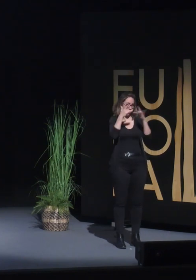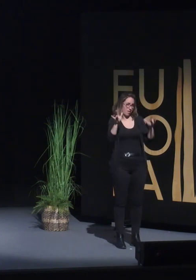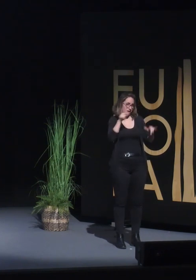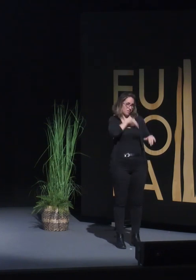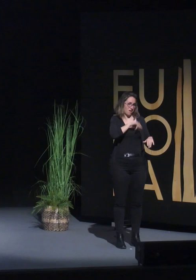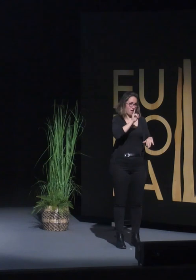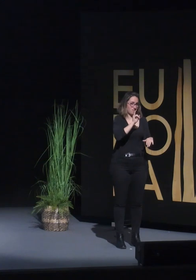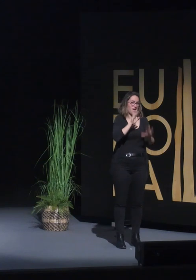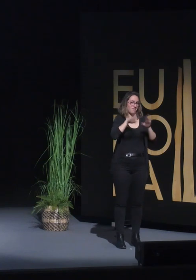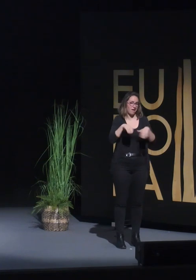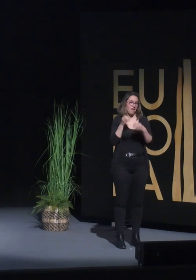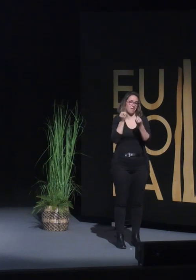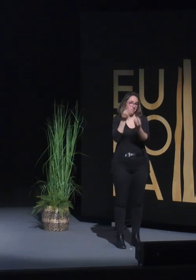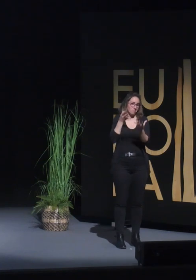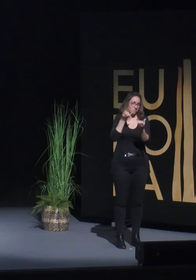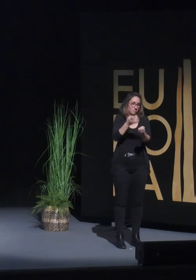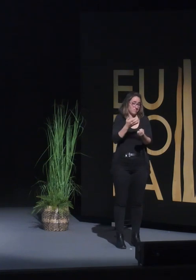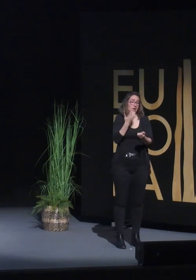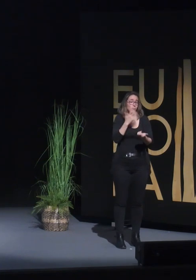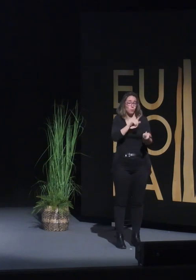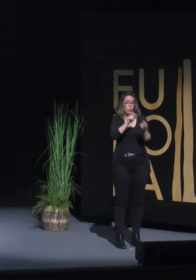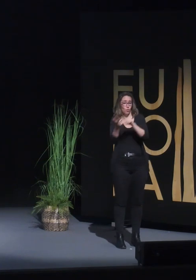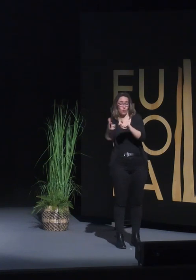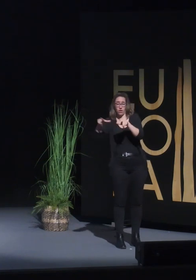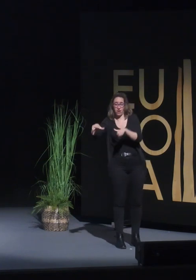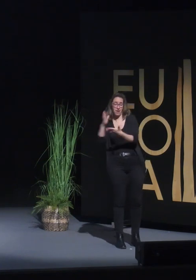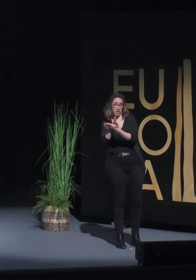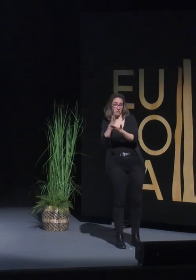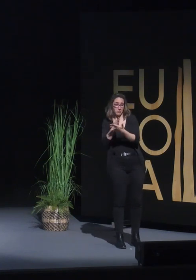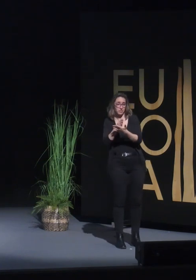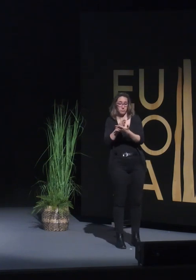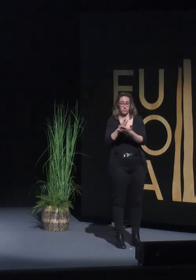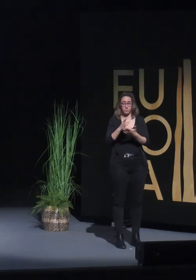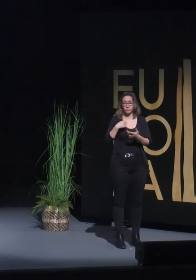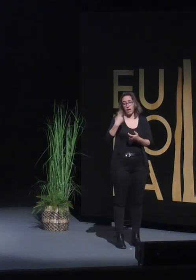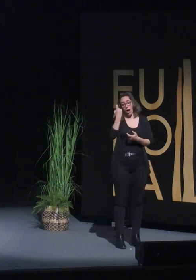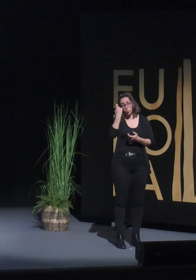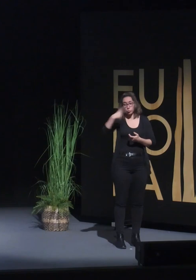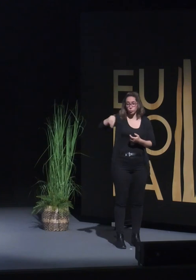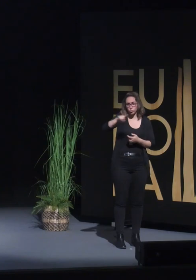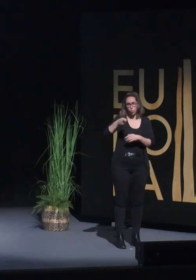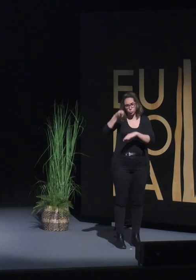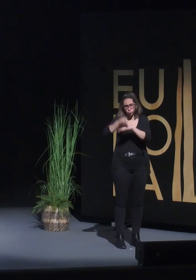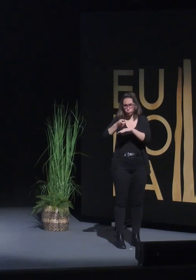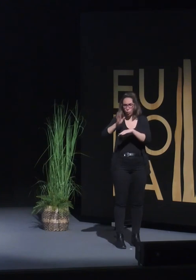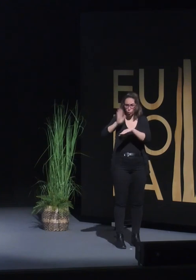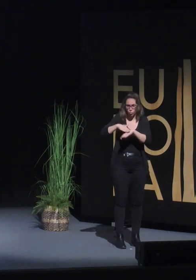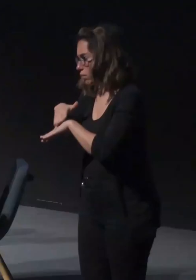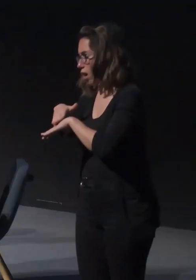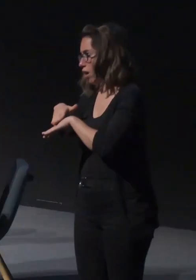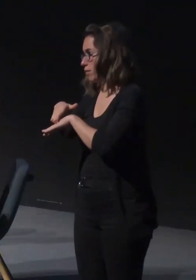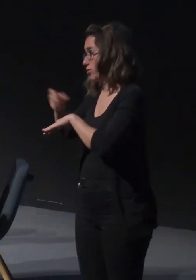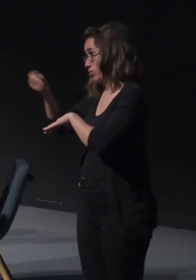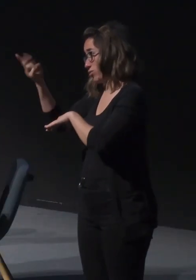Sensibilizadas. Y yo le decía el ejemplo de clase, ¿no? Que a veces echamos la culpa de la puntualidad a los alumnos, pero son los que están en clase. Pues los impuntuales todavía no han